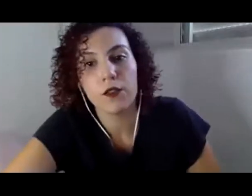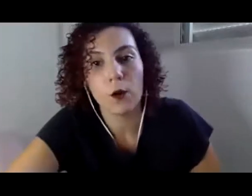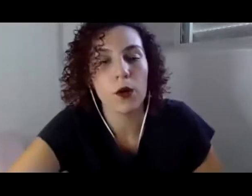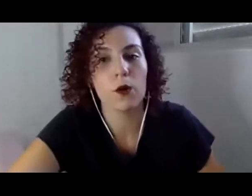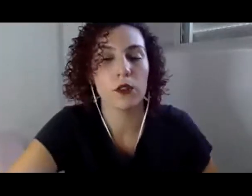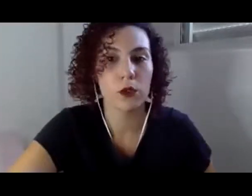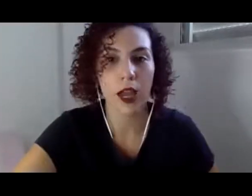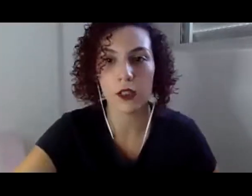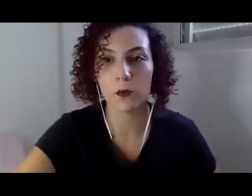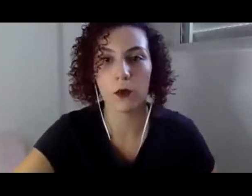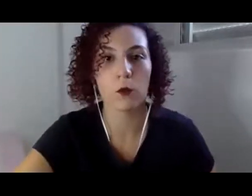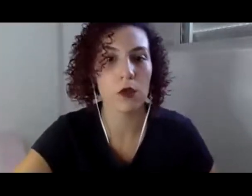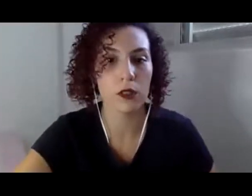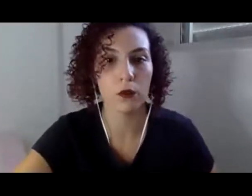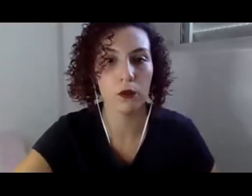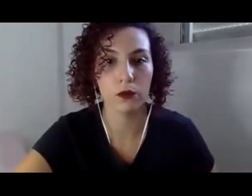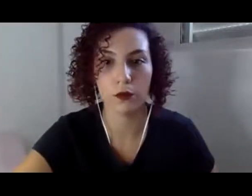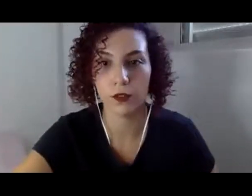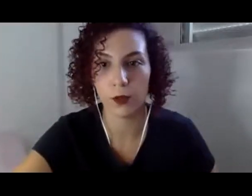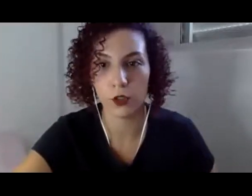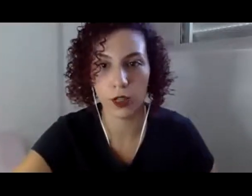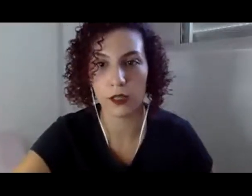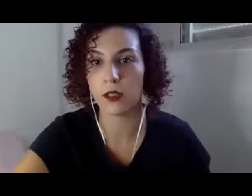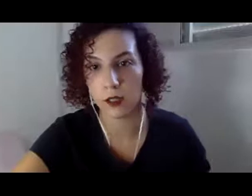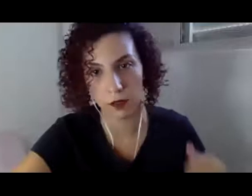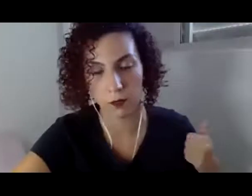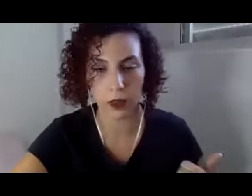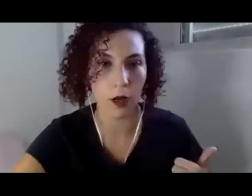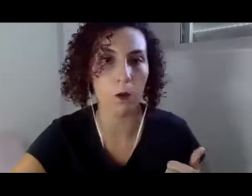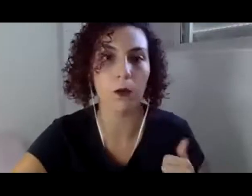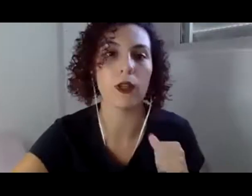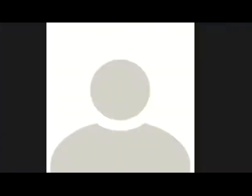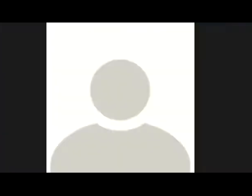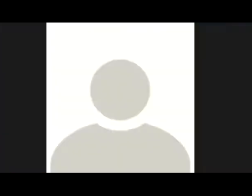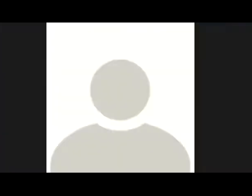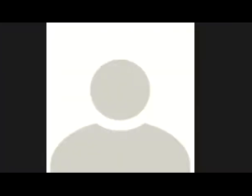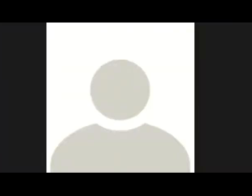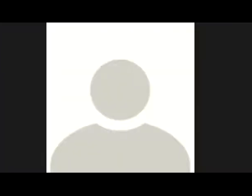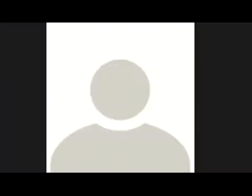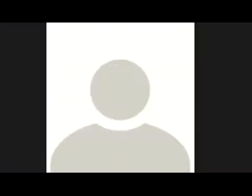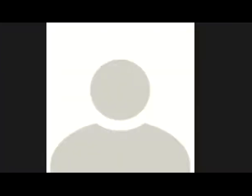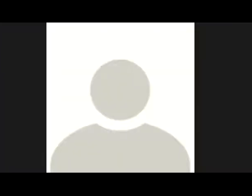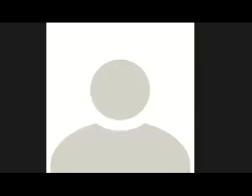assistente, se tiver alguma coisa no chat, que eu não consigo ver direito, vocês me interrompam, tá, gente?